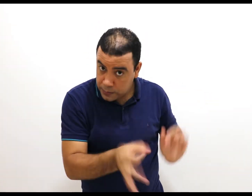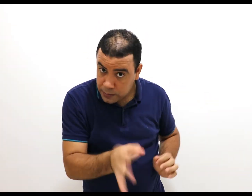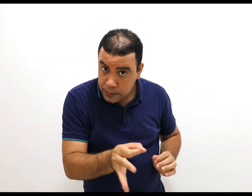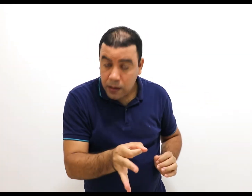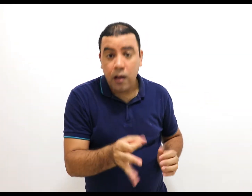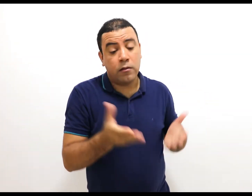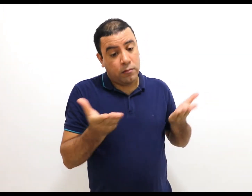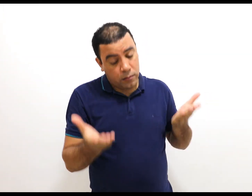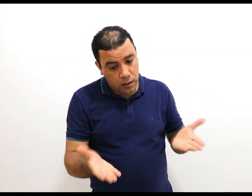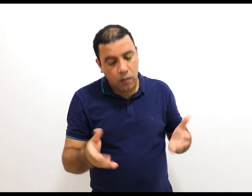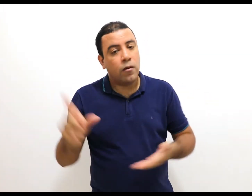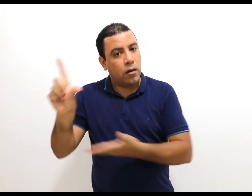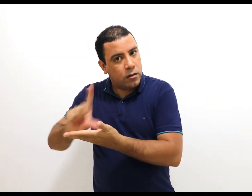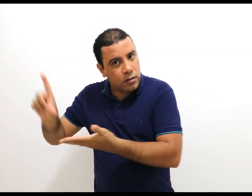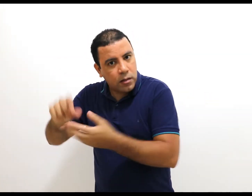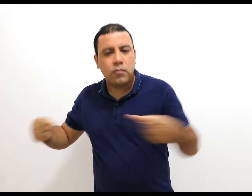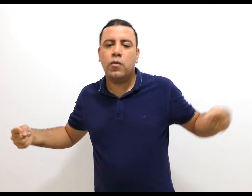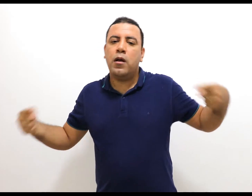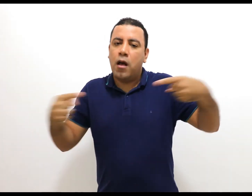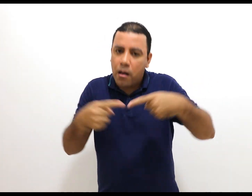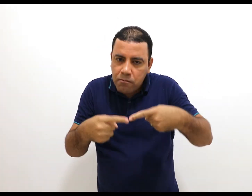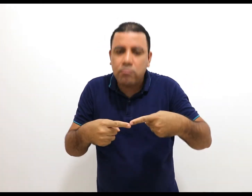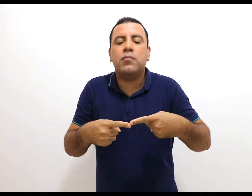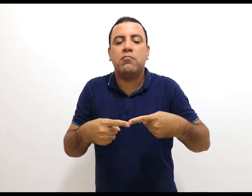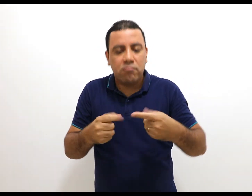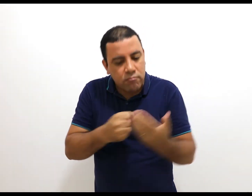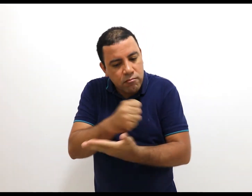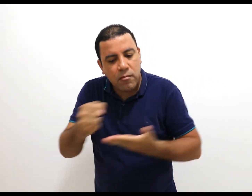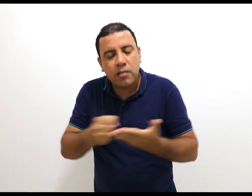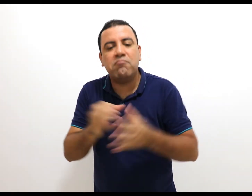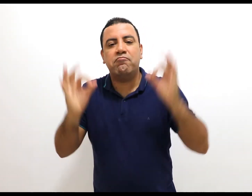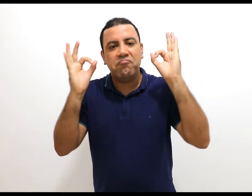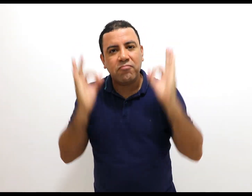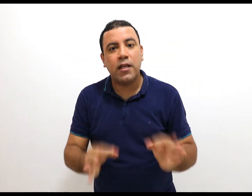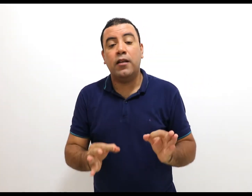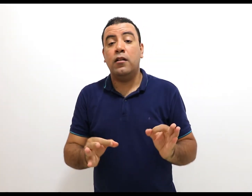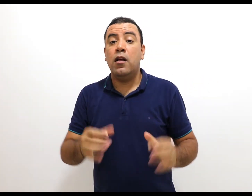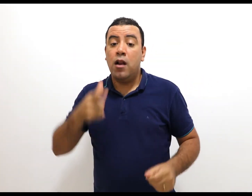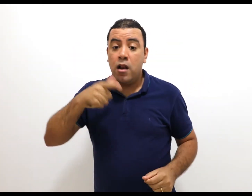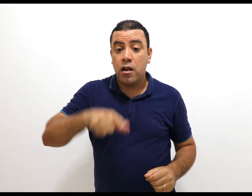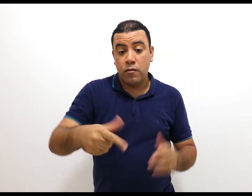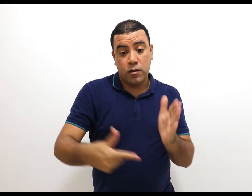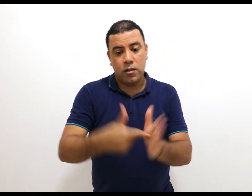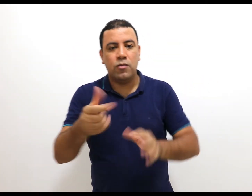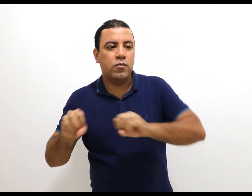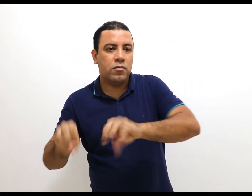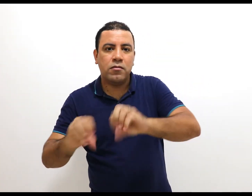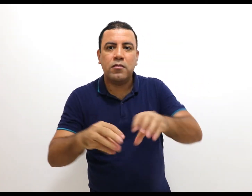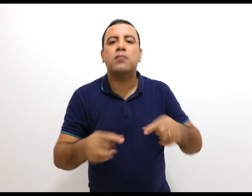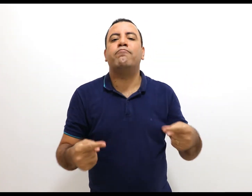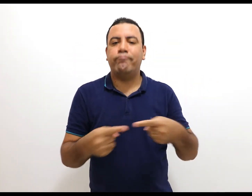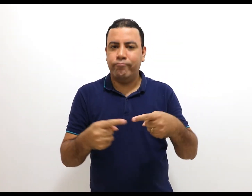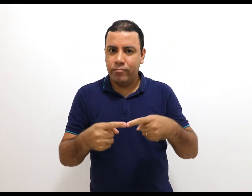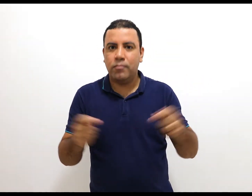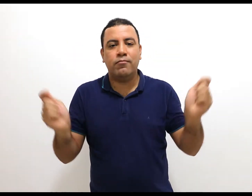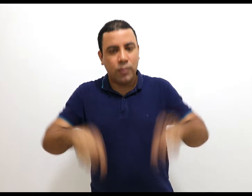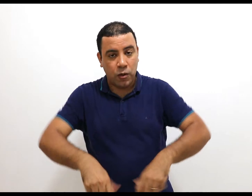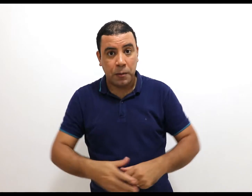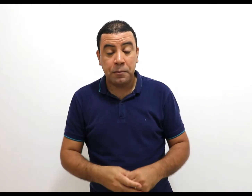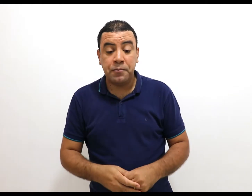que favorece a produção de materiais didáticos que complementem as necessidades de ensino e aprendizagem dessa